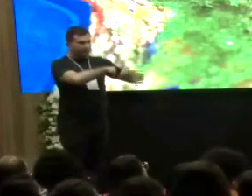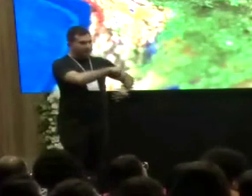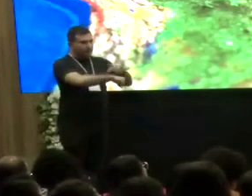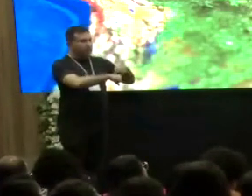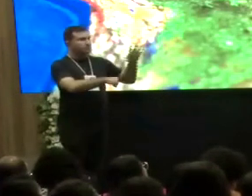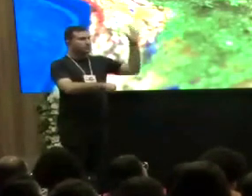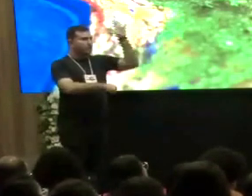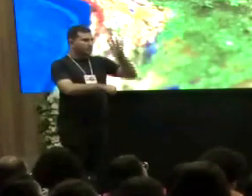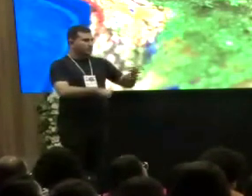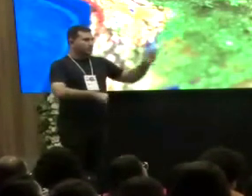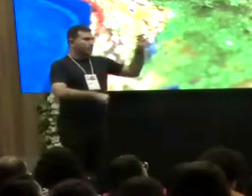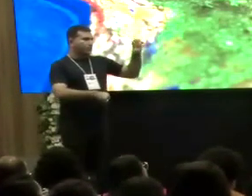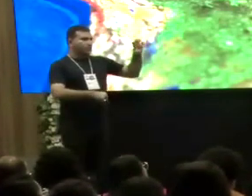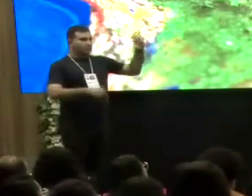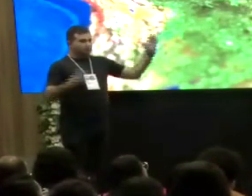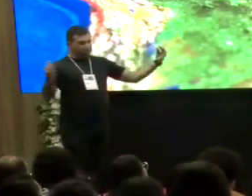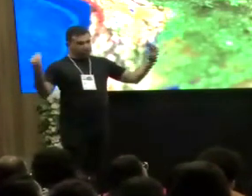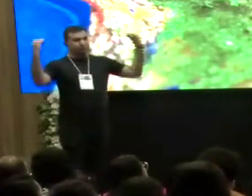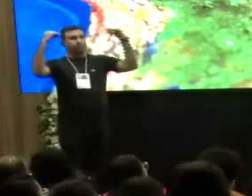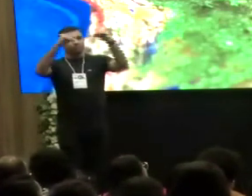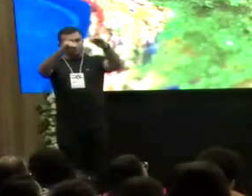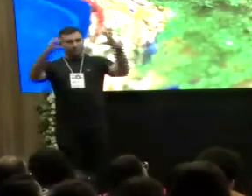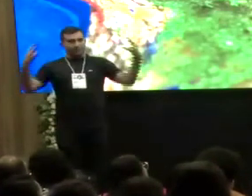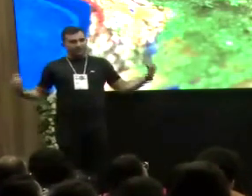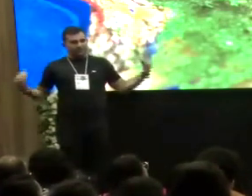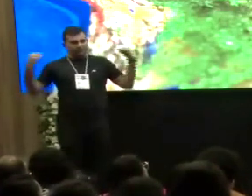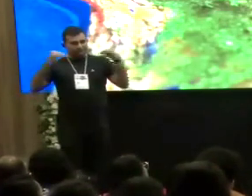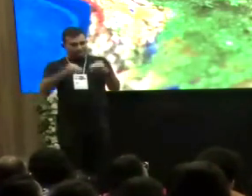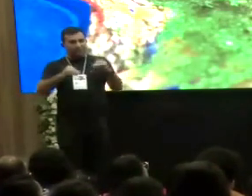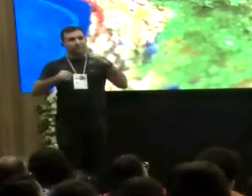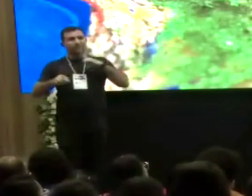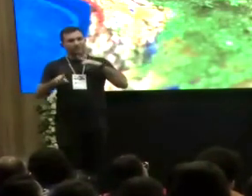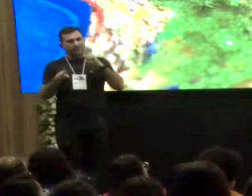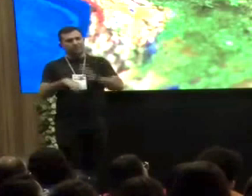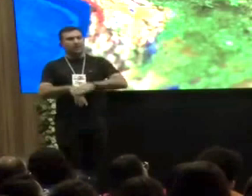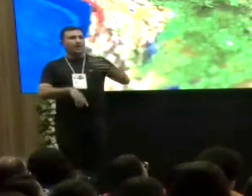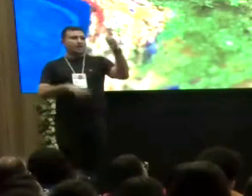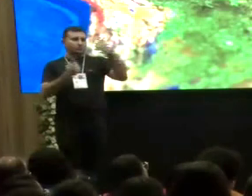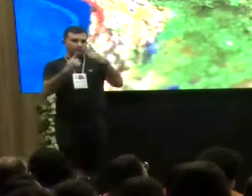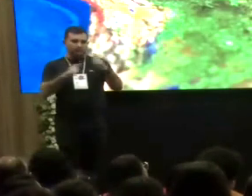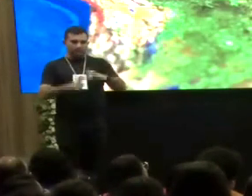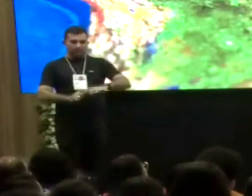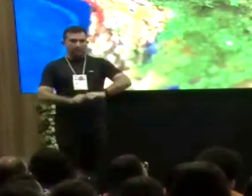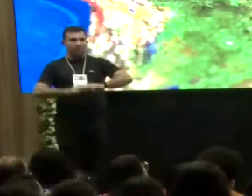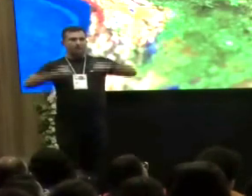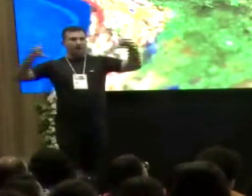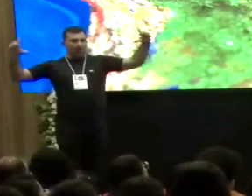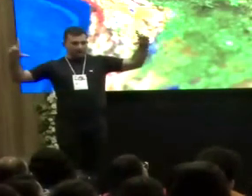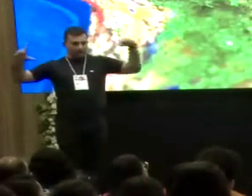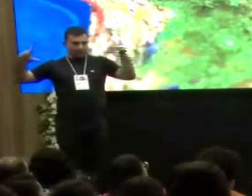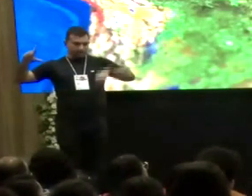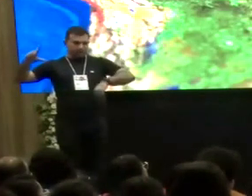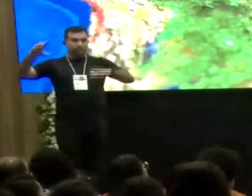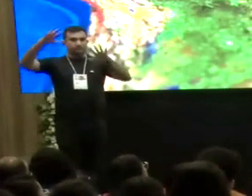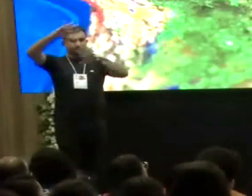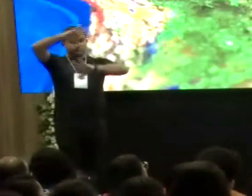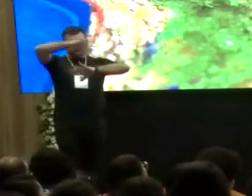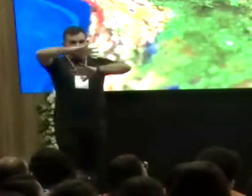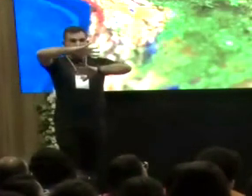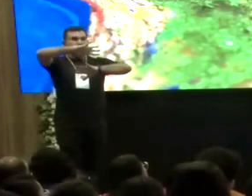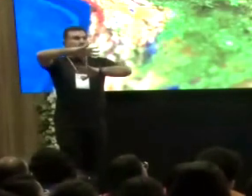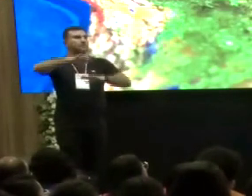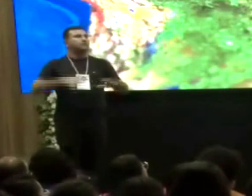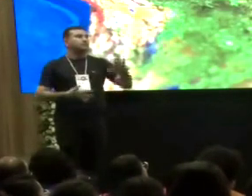dentro e ainda sobra proporções geográficas. É desse país que eu estou